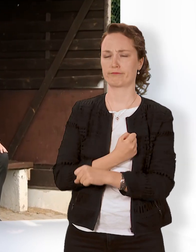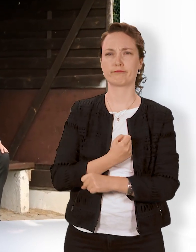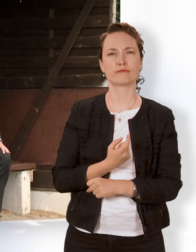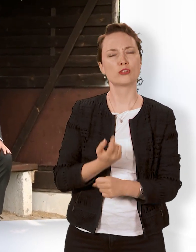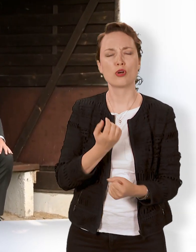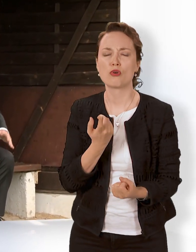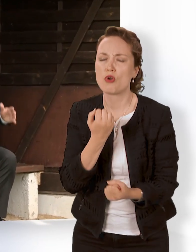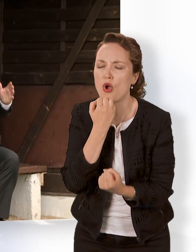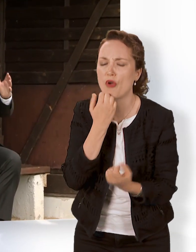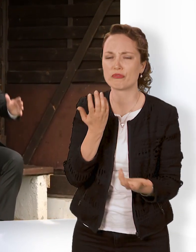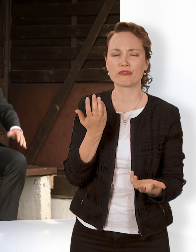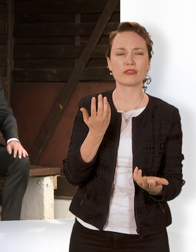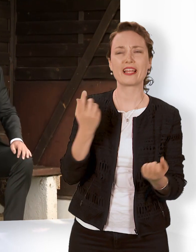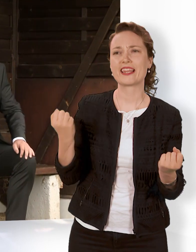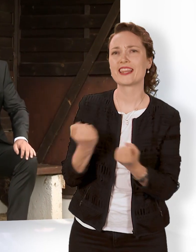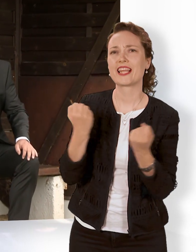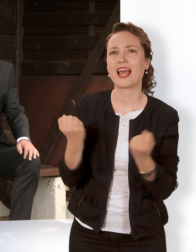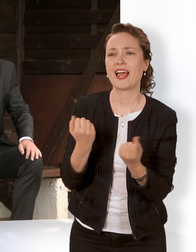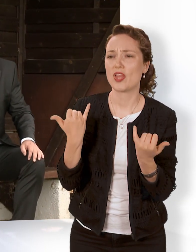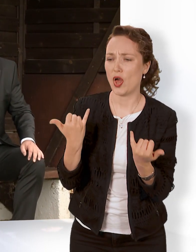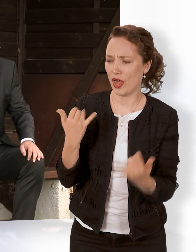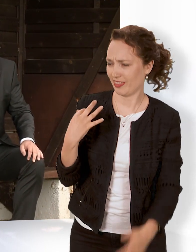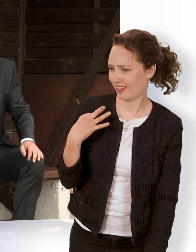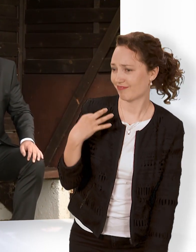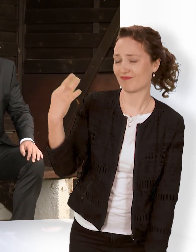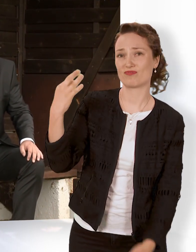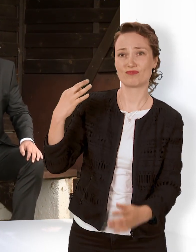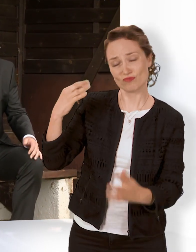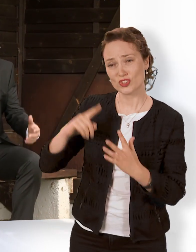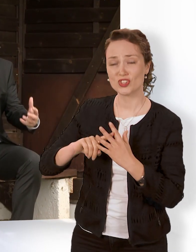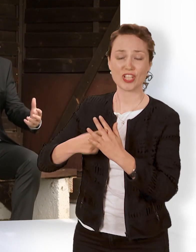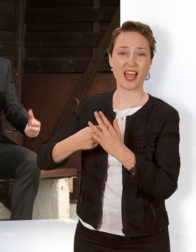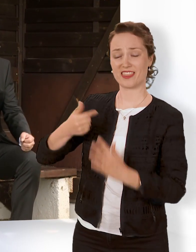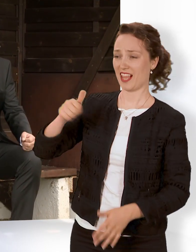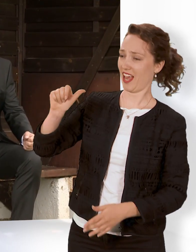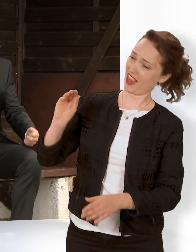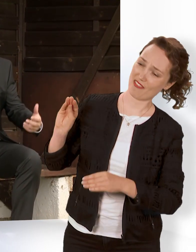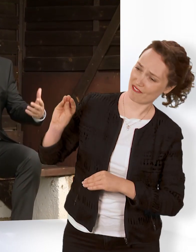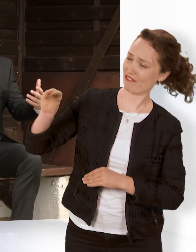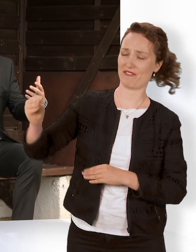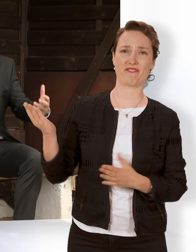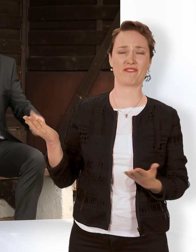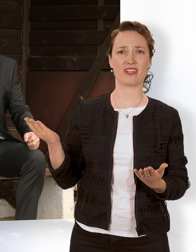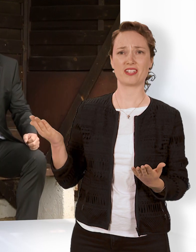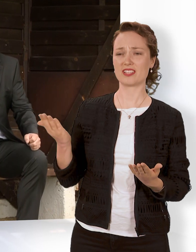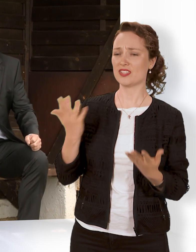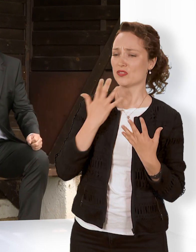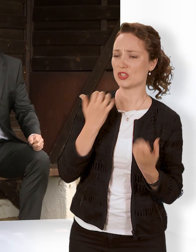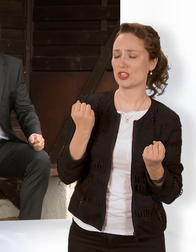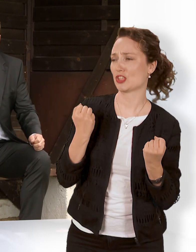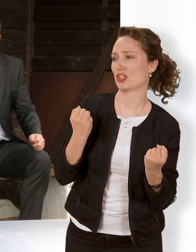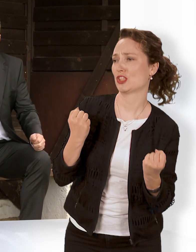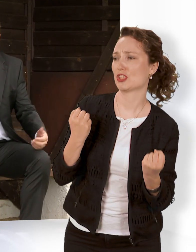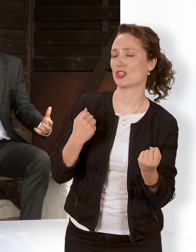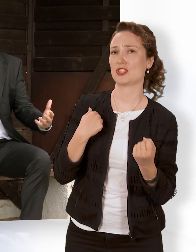gehofft, dass ihn der Trainer in die Startelf beruft. Er hat sich so gewünscht, das Spiel mitbestimmen zu